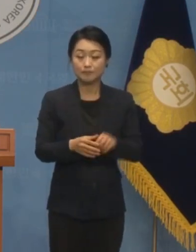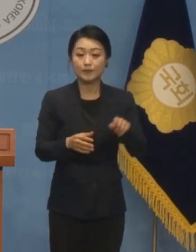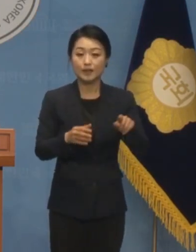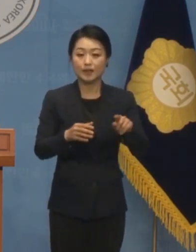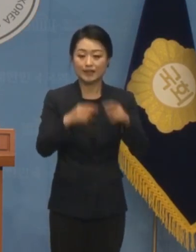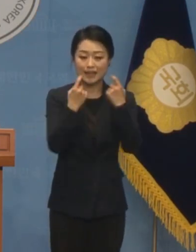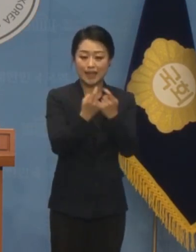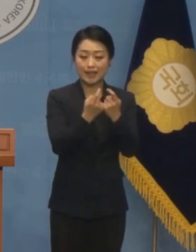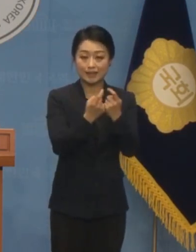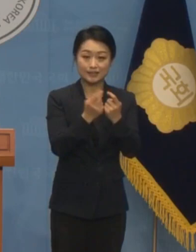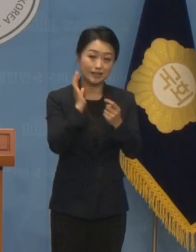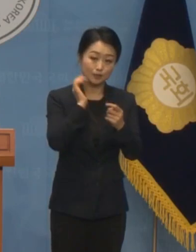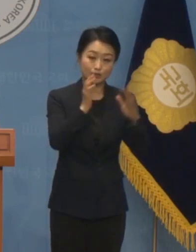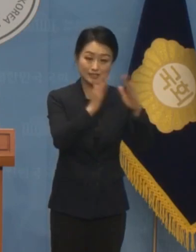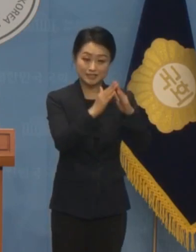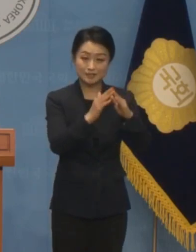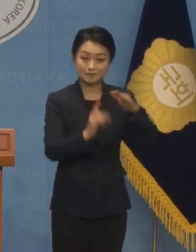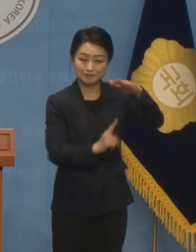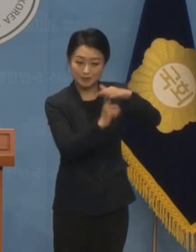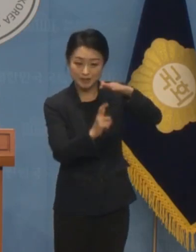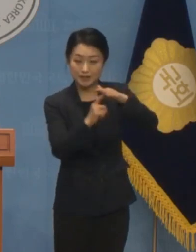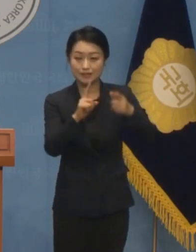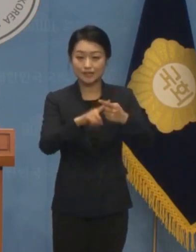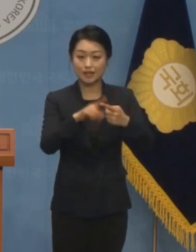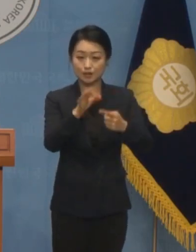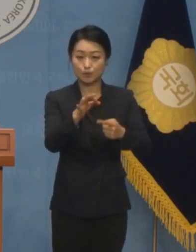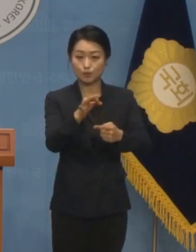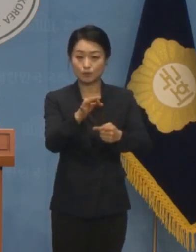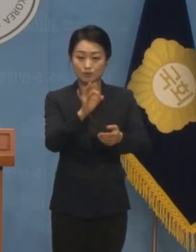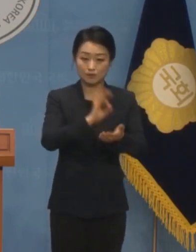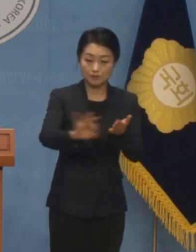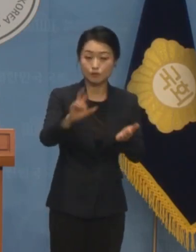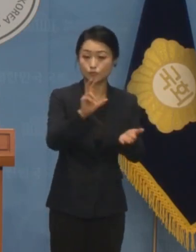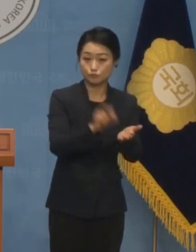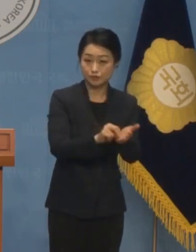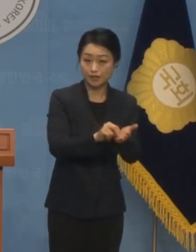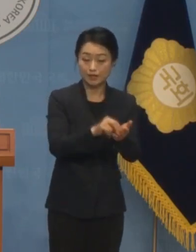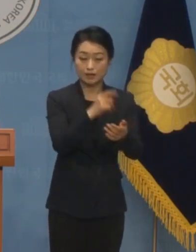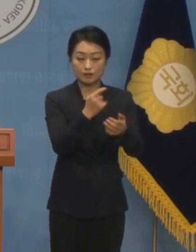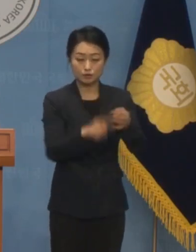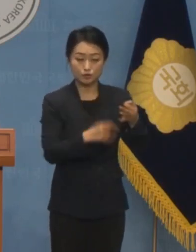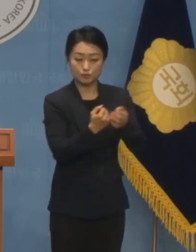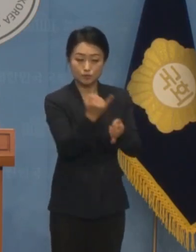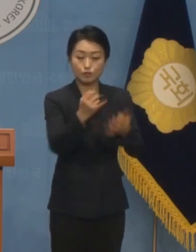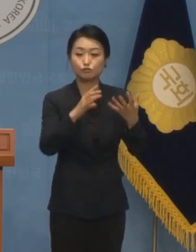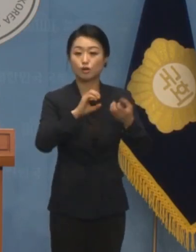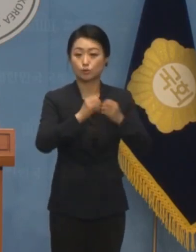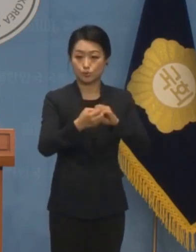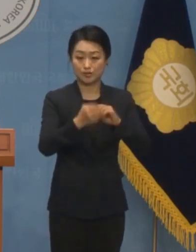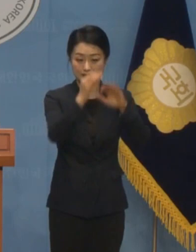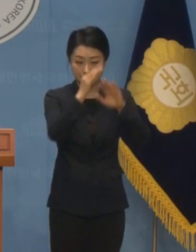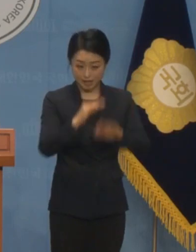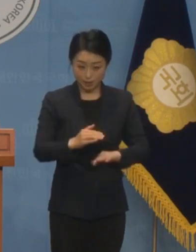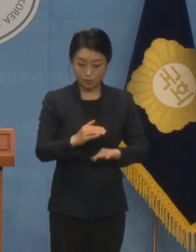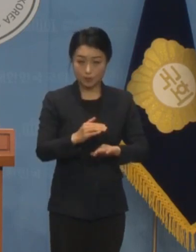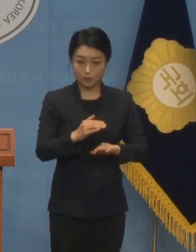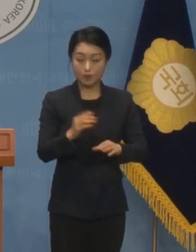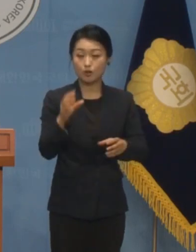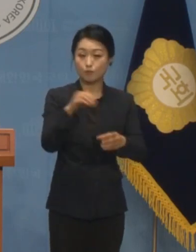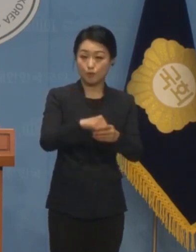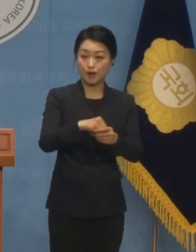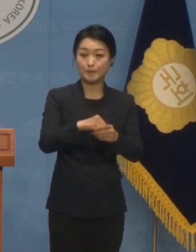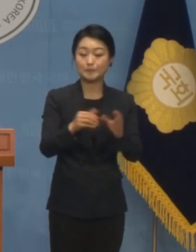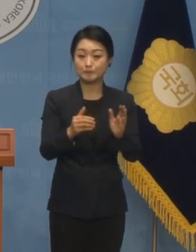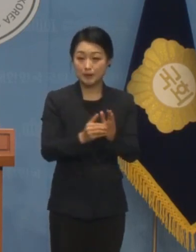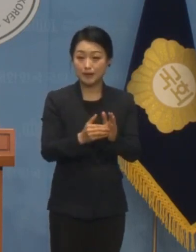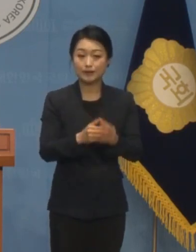배우자 김건희의 중대 비위 및 국정농단 의혹을 더했습니다. 또한 특별검사는